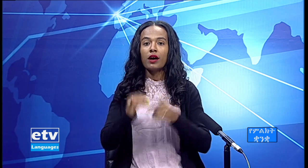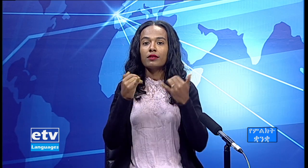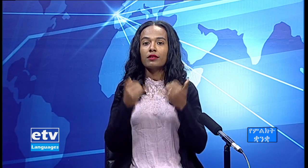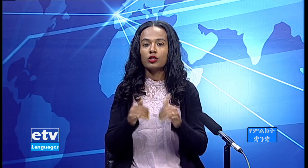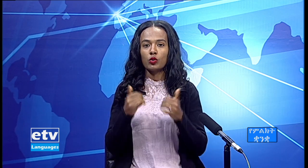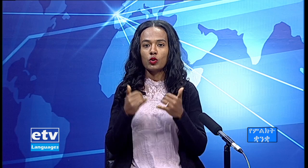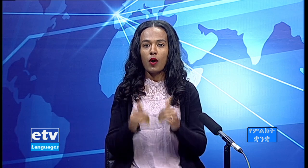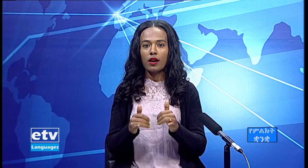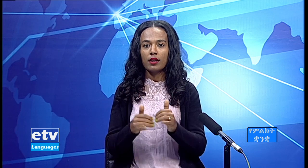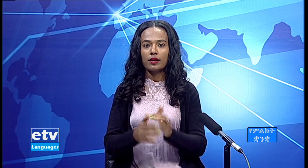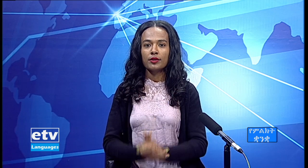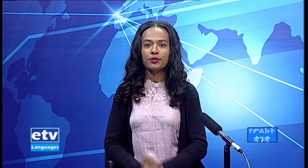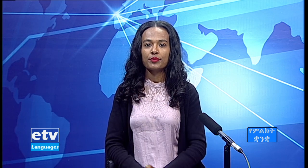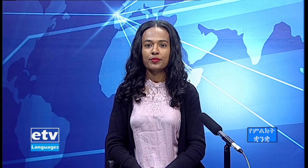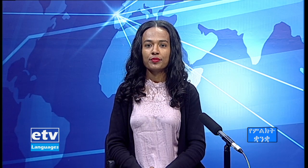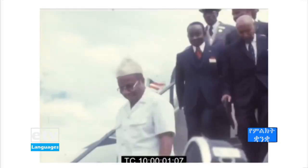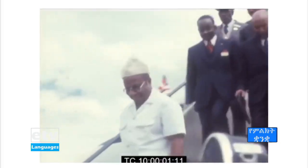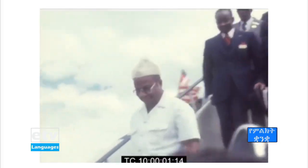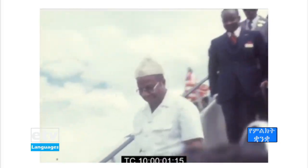ትልቁን ሚና ተጫውቷል።